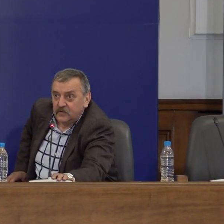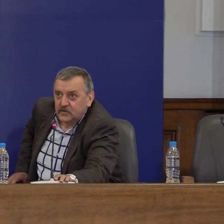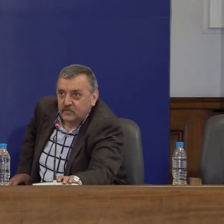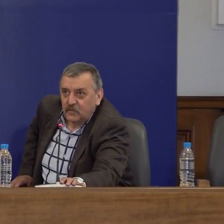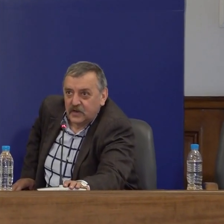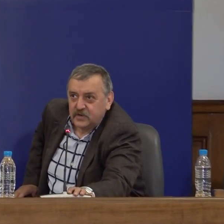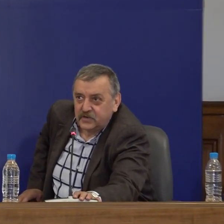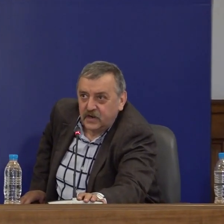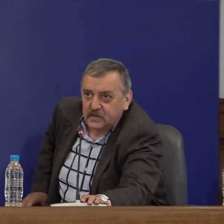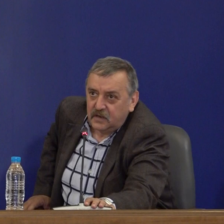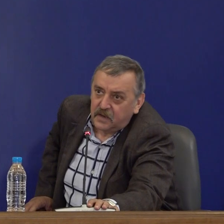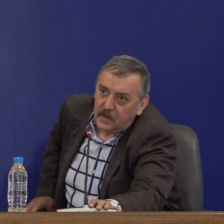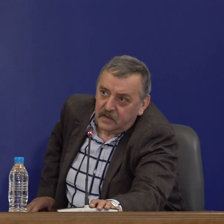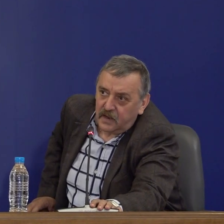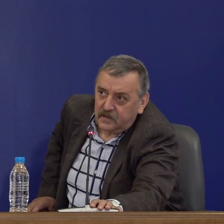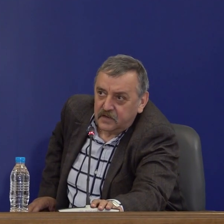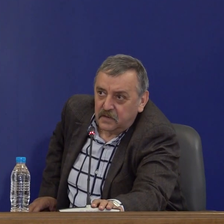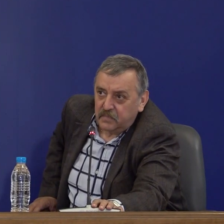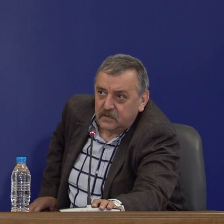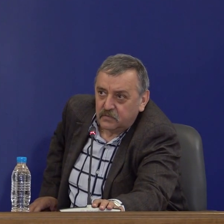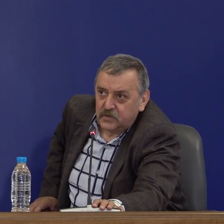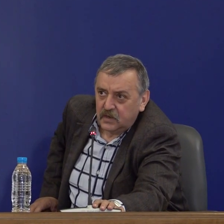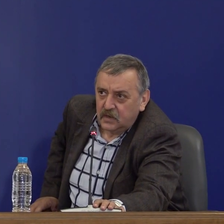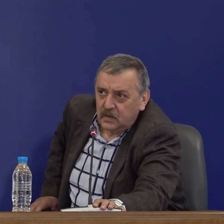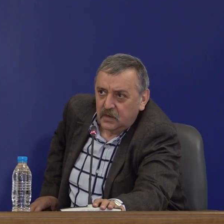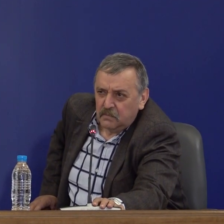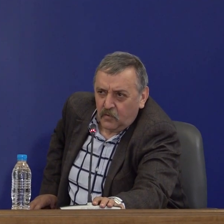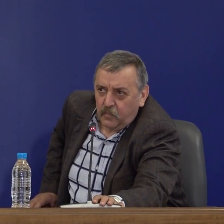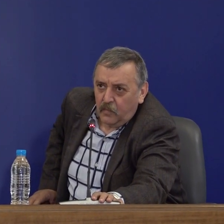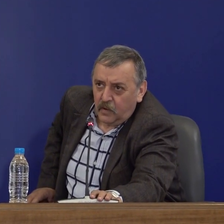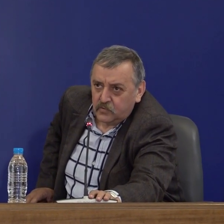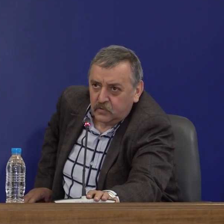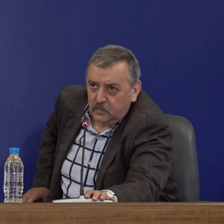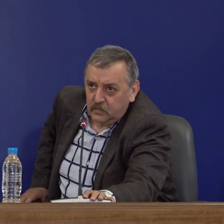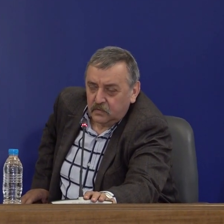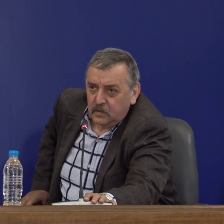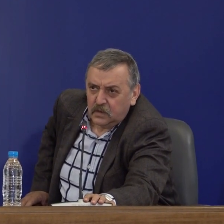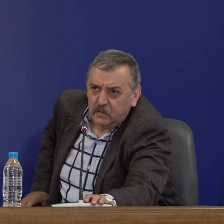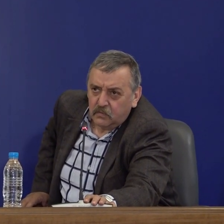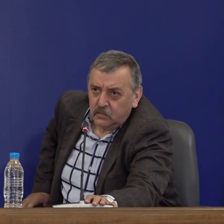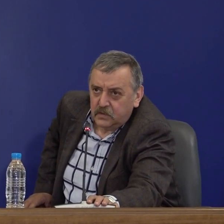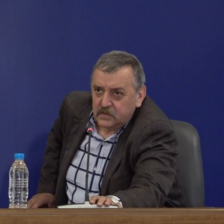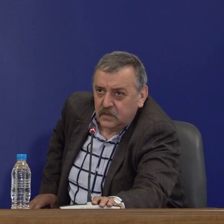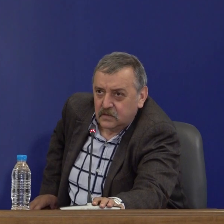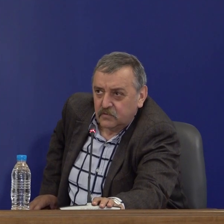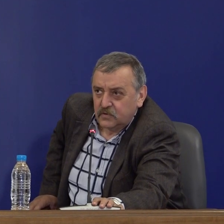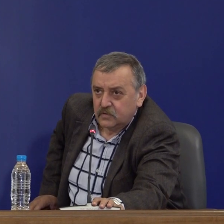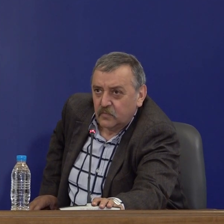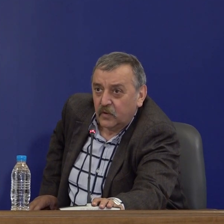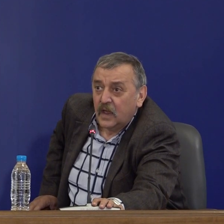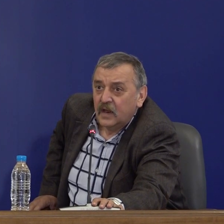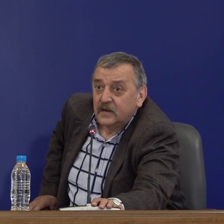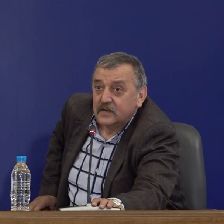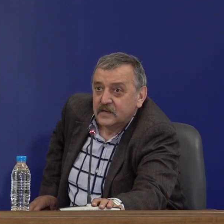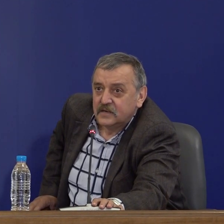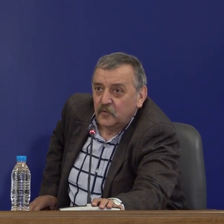и изведнъж ще се окажем, че днес имаме тези 35 случая, малко по-малко, защото има и от други градове, около 30 на случая от